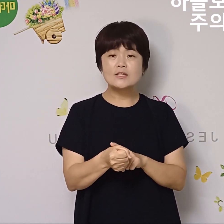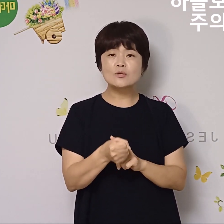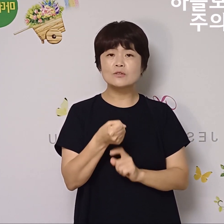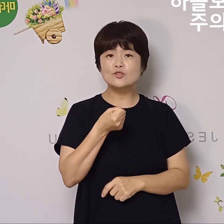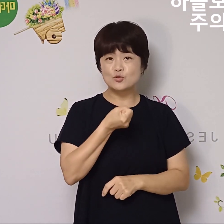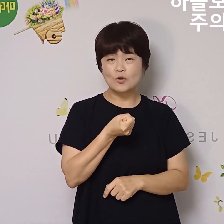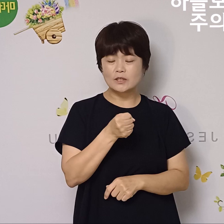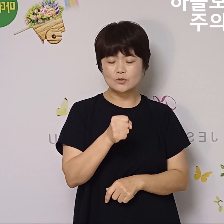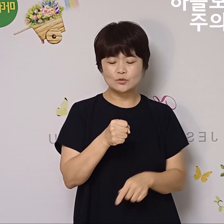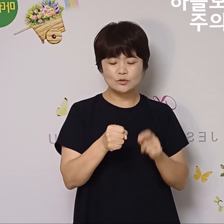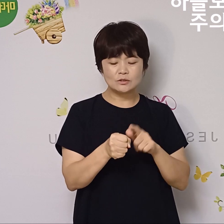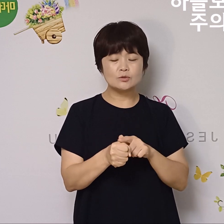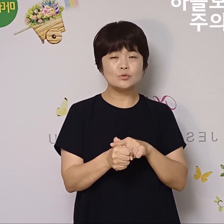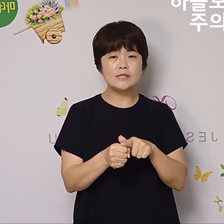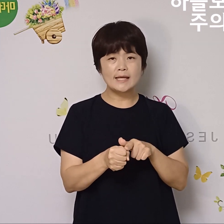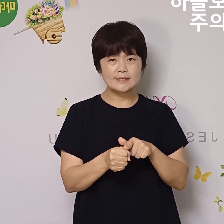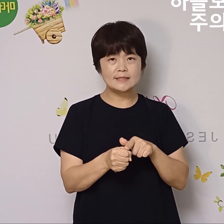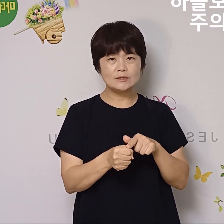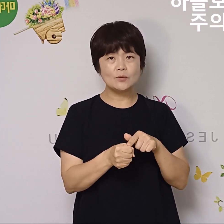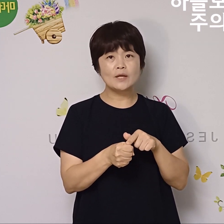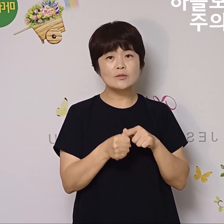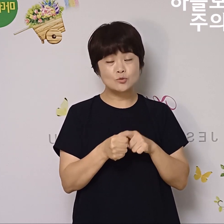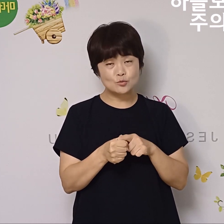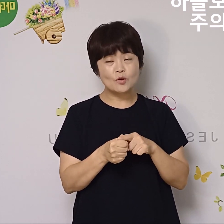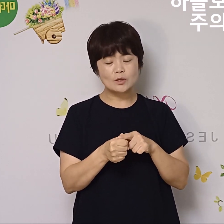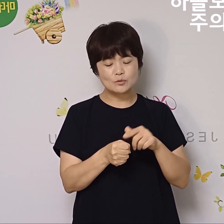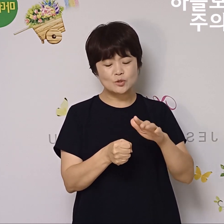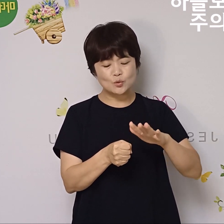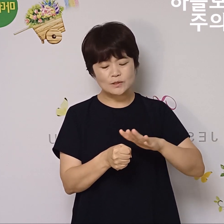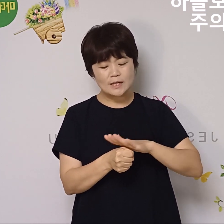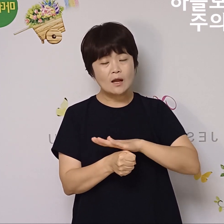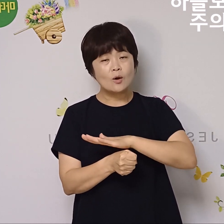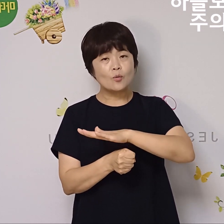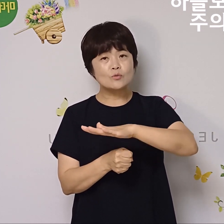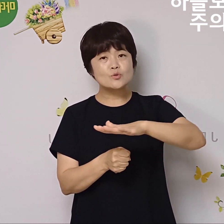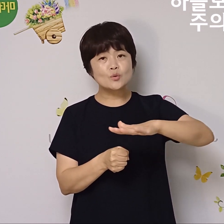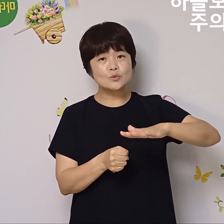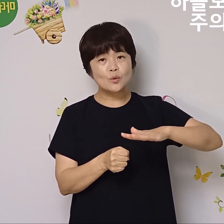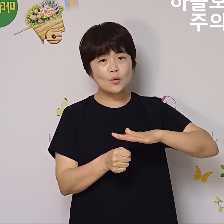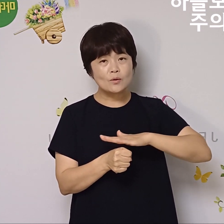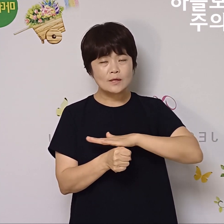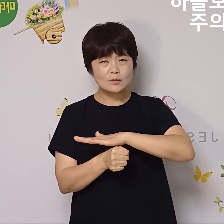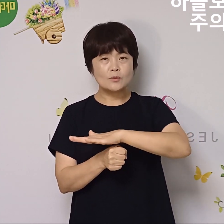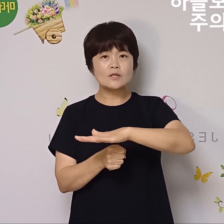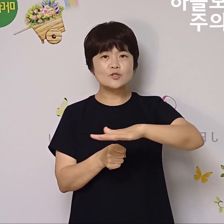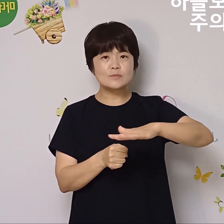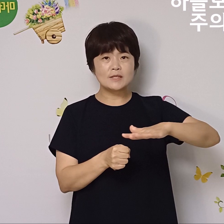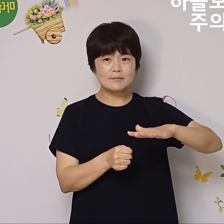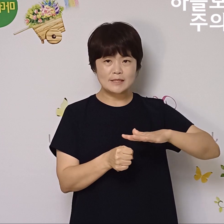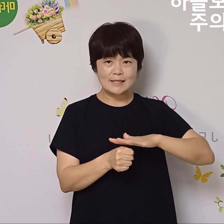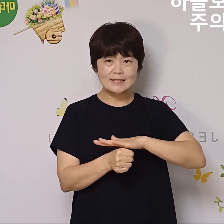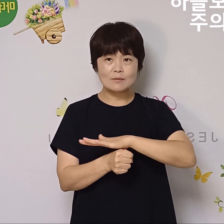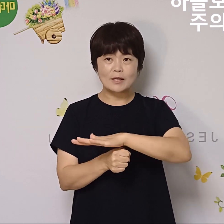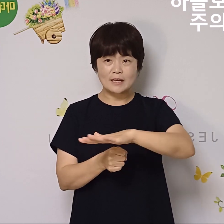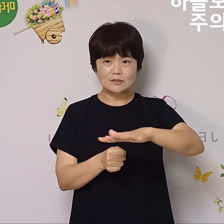왼손은 주먹이고 그 위에를 손의 주먹의 위쪽을 오른손으로 돌려주시면 됩니다. 시계